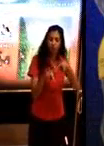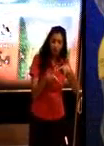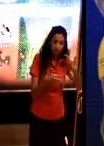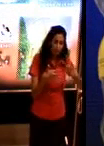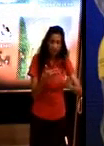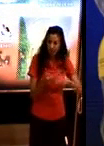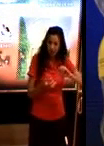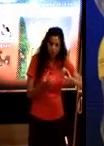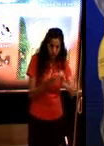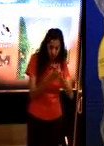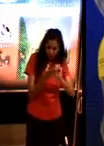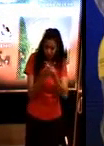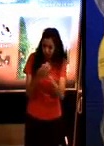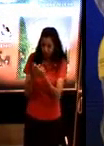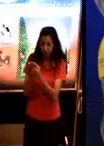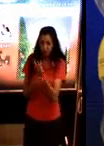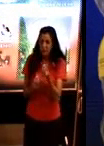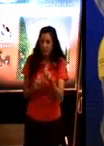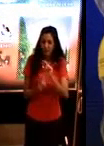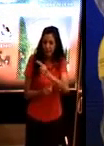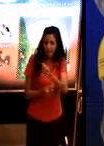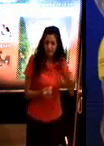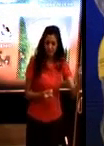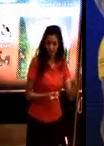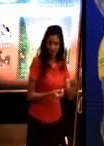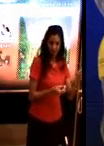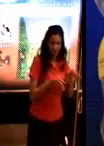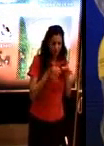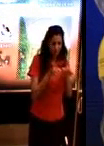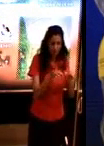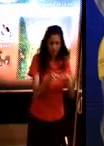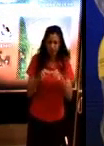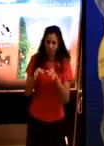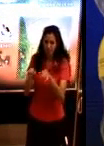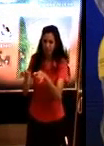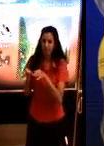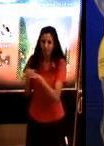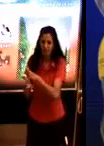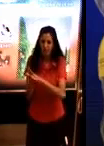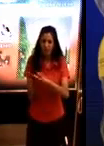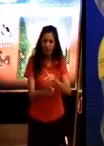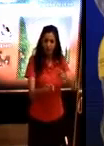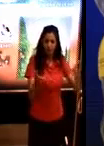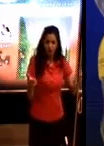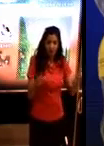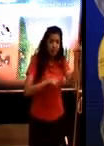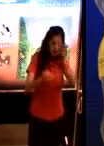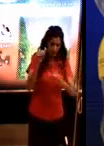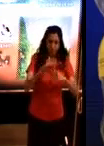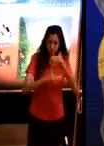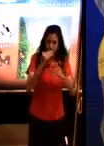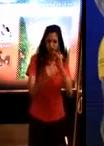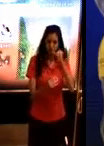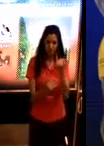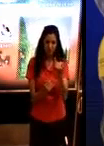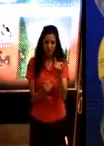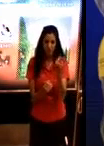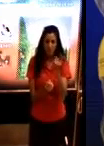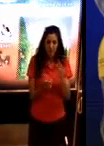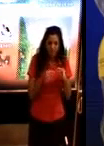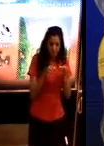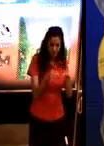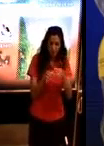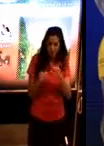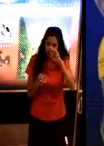Las pestes reinan también en forma incurable a pesar de que la ciencia avanza. Nada puede ser con el